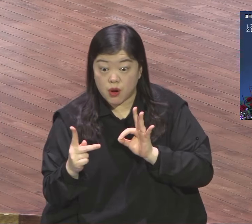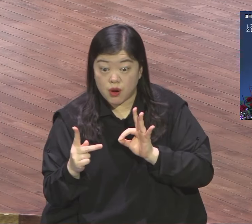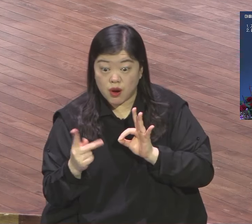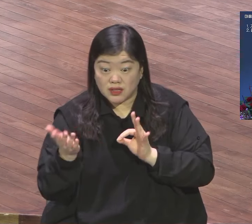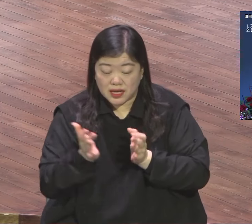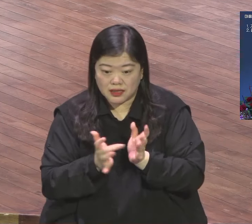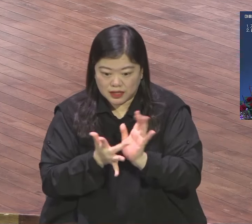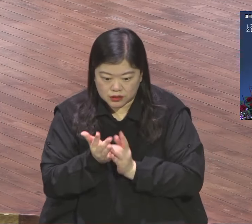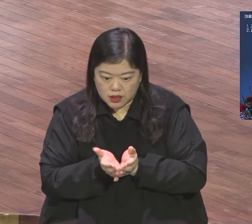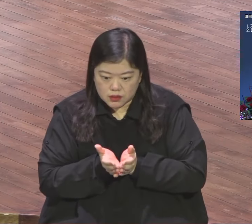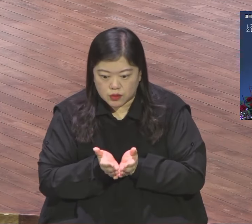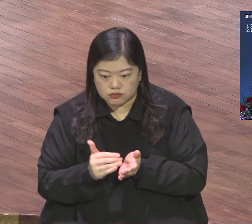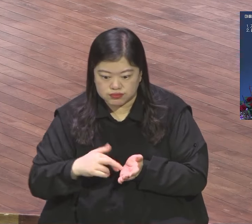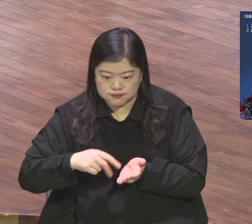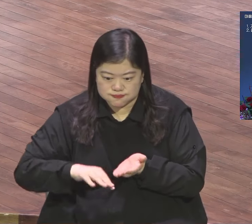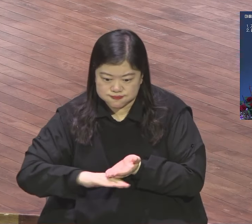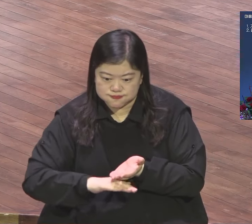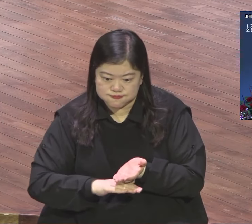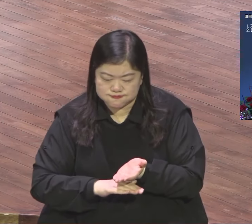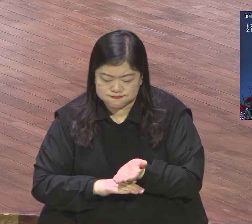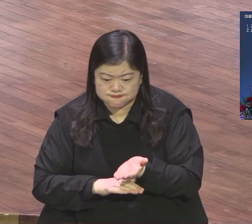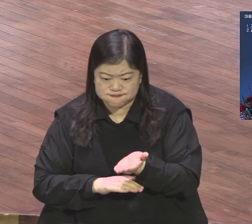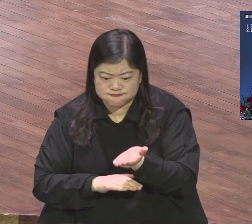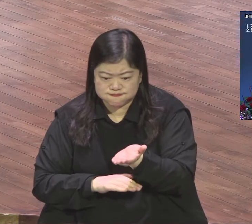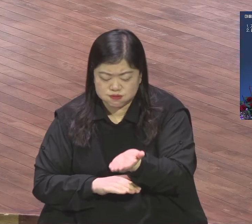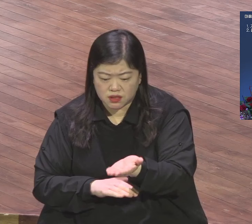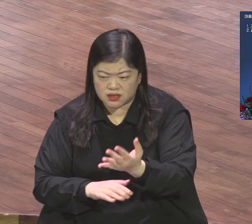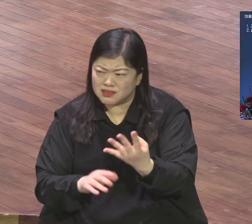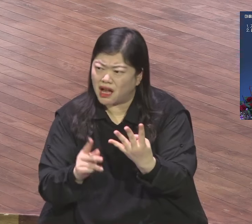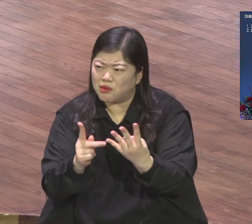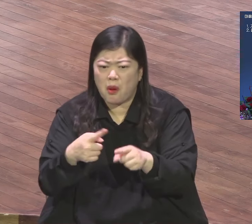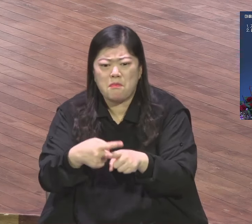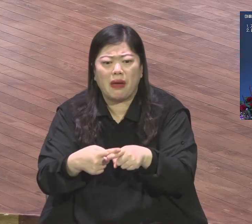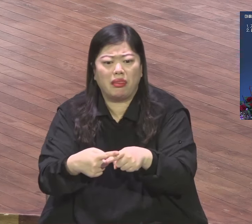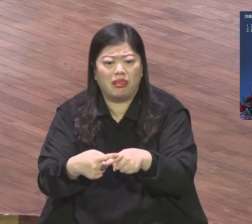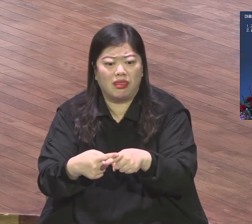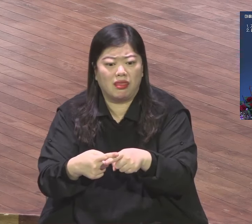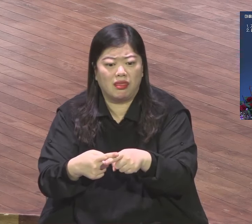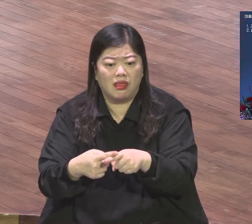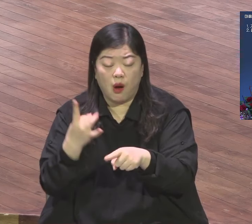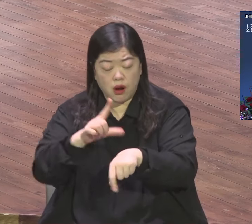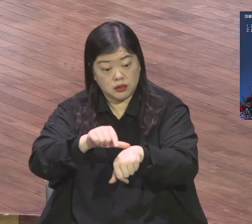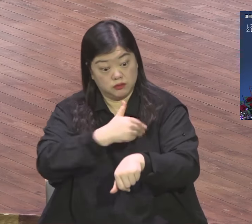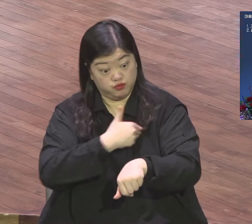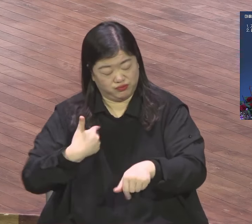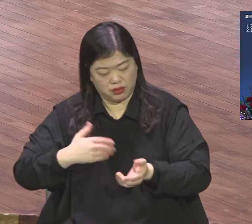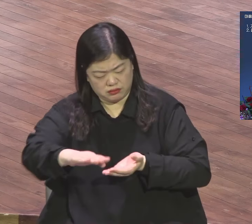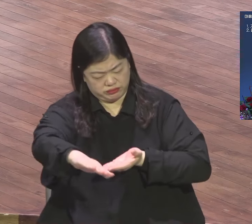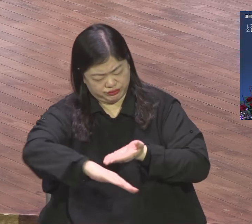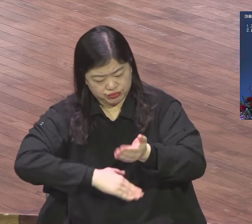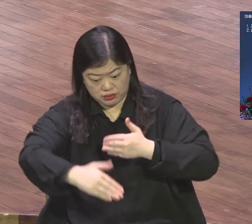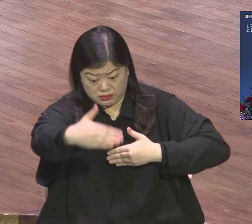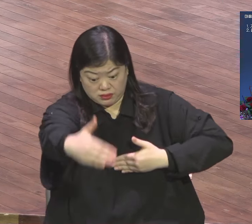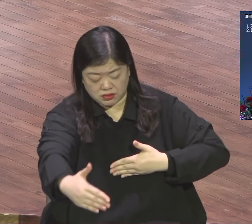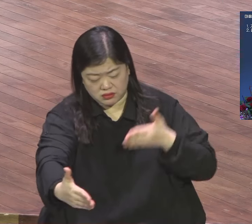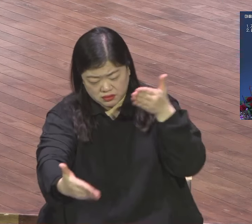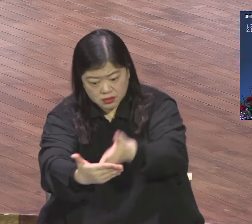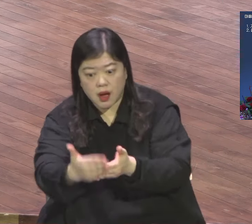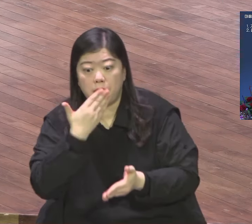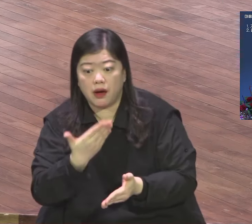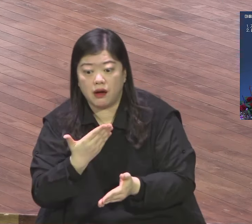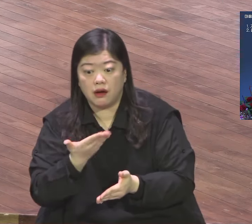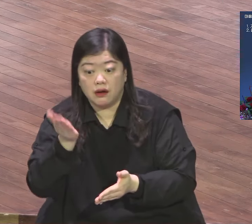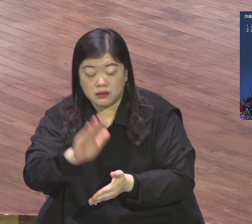마가복음 4장에 보면 제자들은요 이미 한 번 풍랑 만난 경험이 있잖아요. 그런데 그때는 풍랑은 그 그때